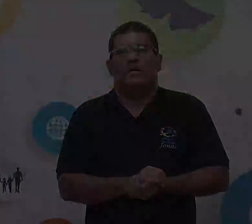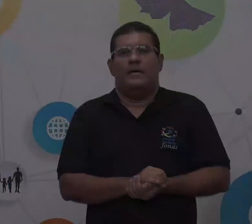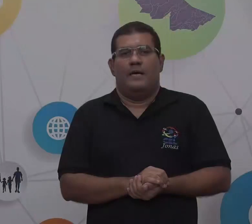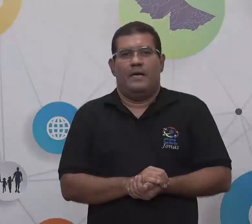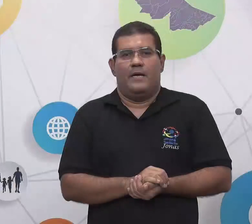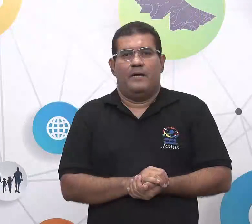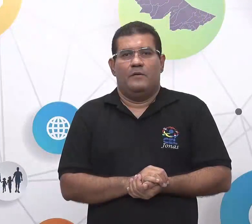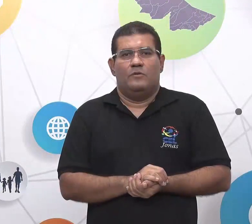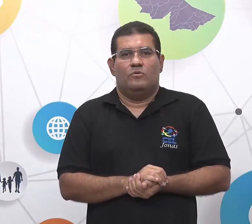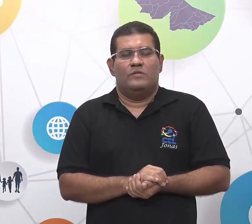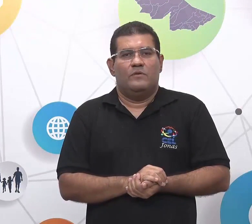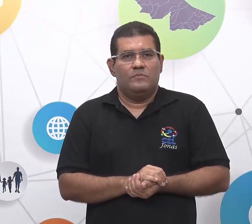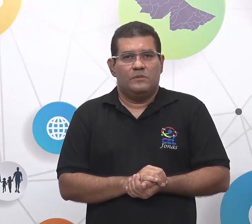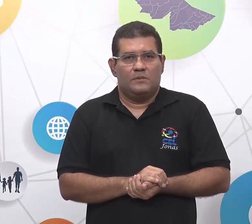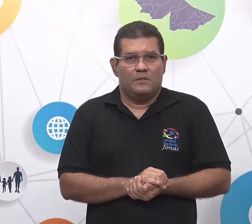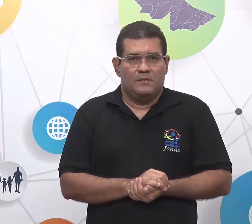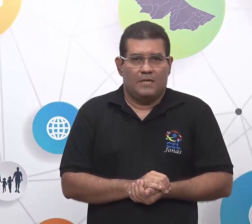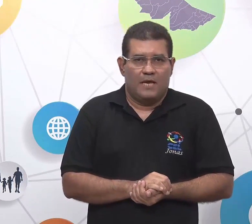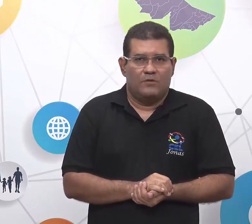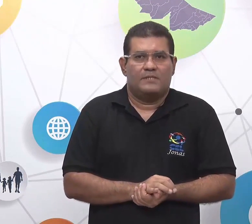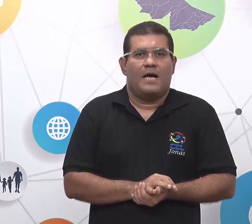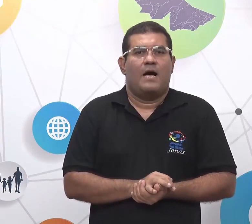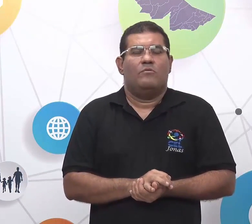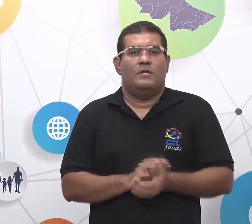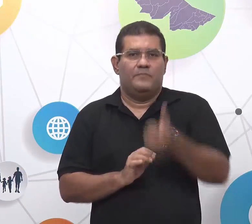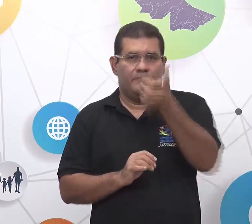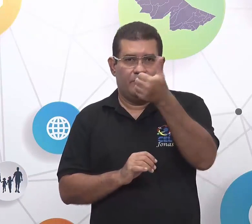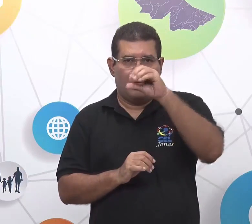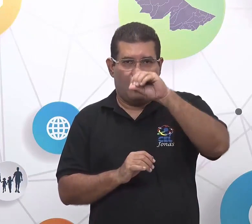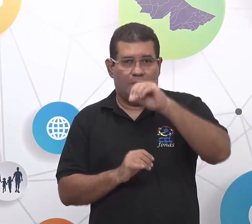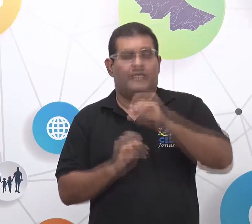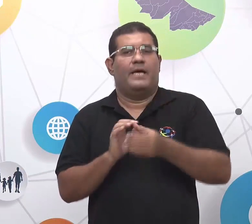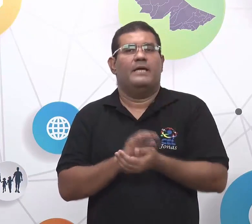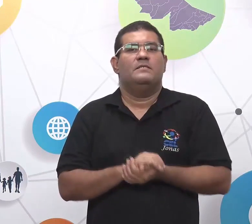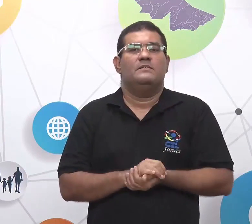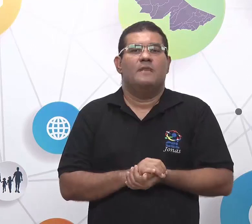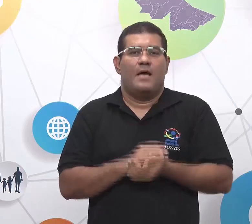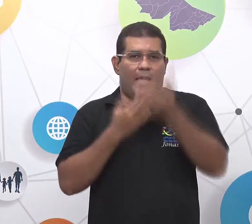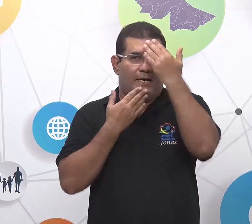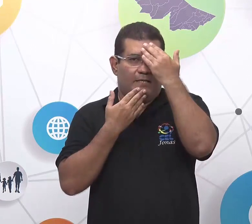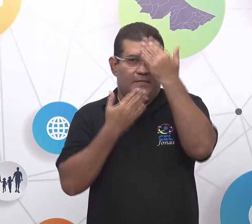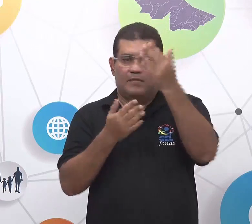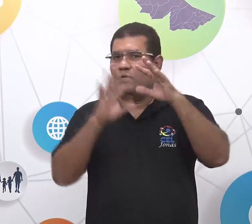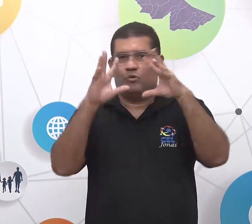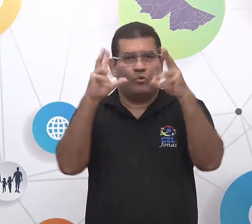e é nós vamos encerrar nossa aula aula 10 agradecendo a